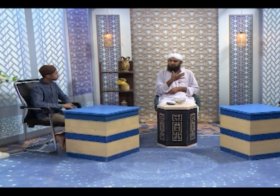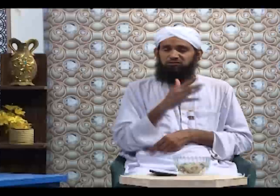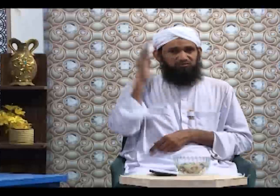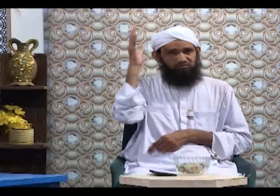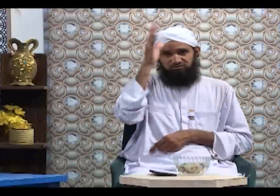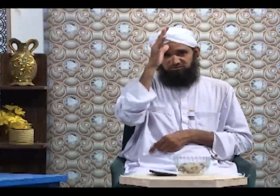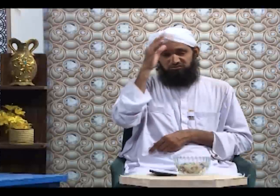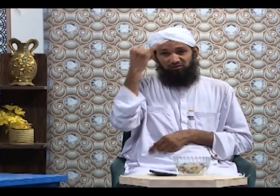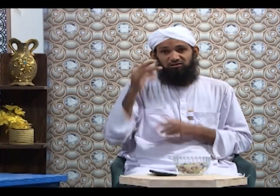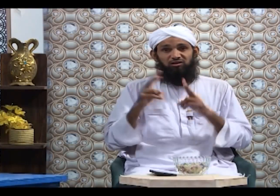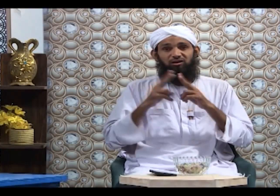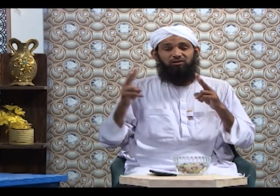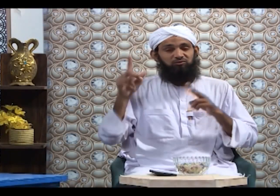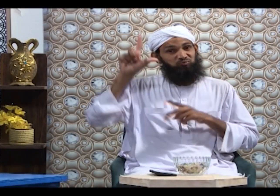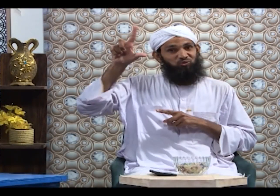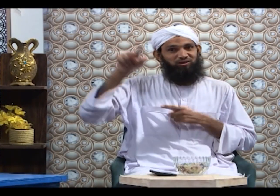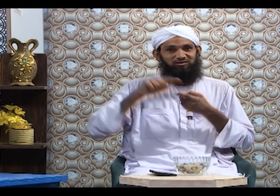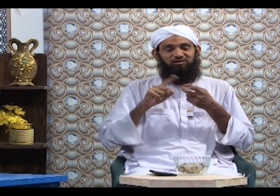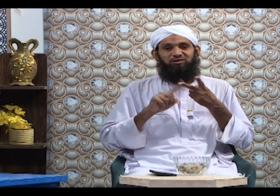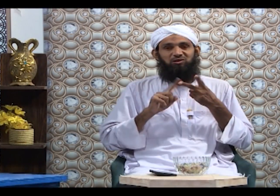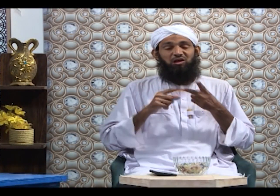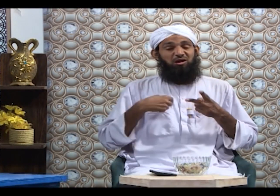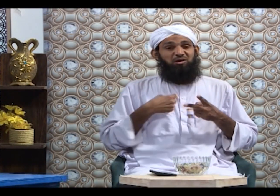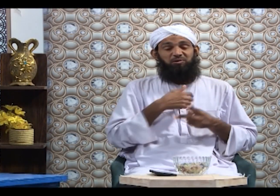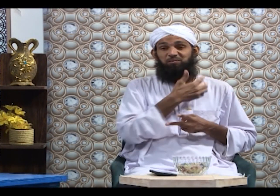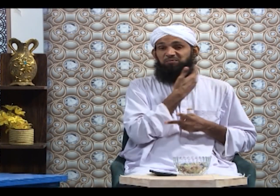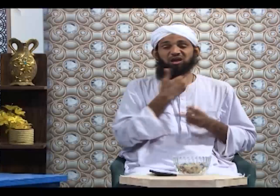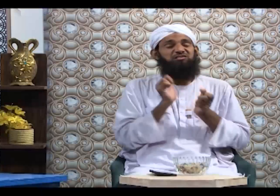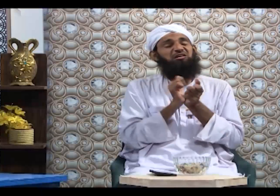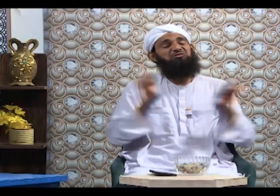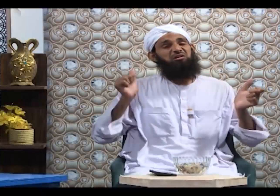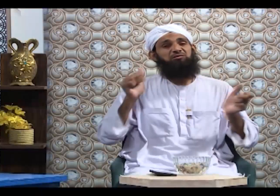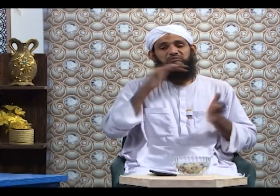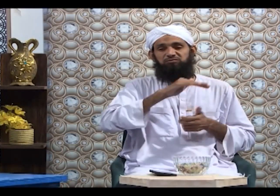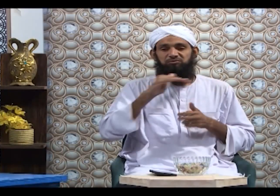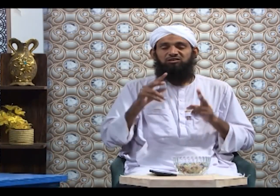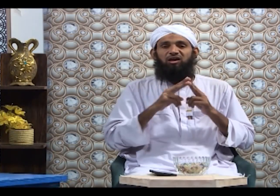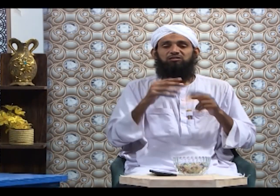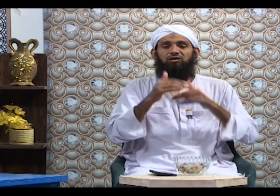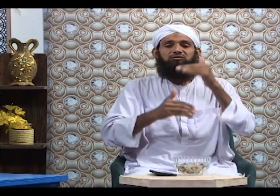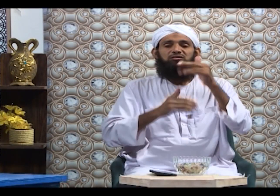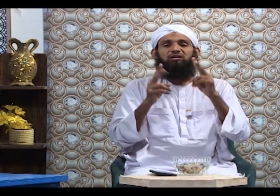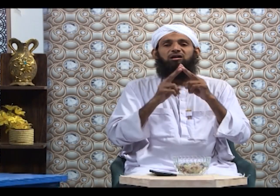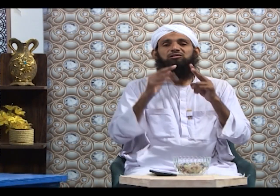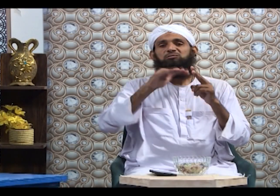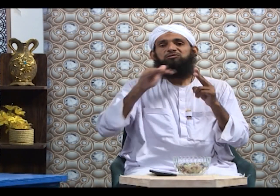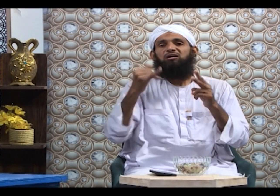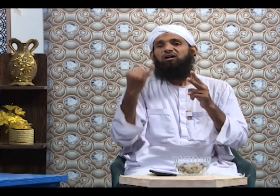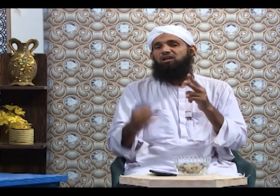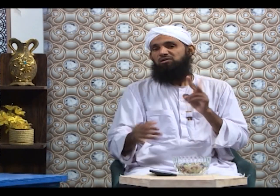اور روشن خیالی کے نام پر اخلاقی قدروں کی پامالی یقیناً اولاد کے بگڑنے کی ایک بڑی وجہ ہے۔ لہٰذا ماں باپ کو چاہیے